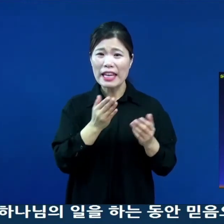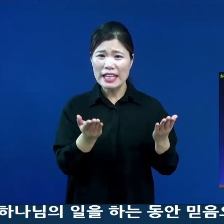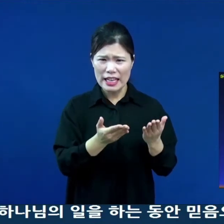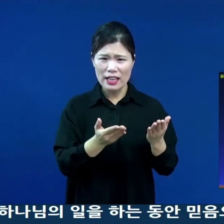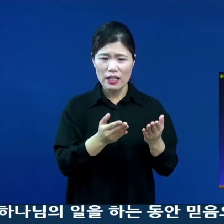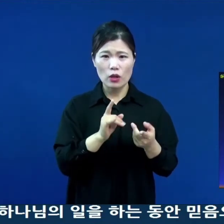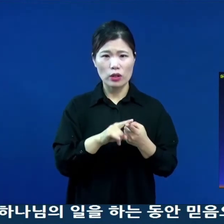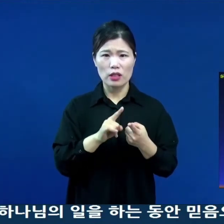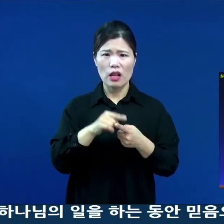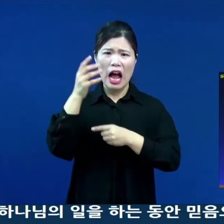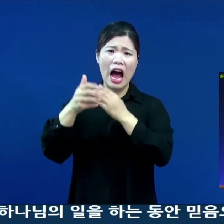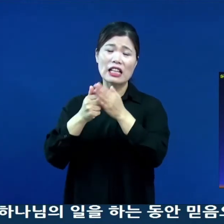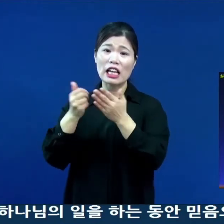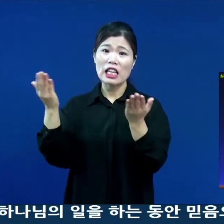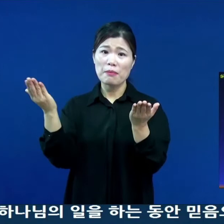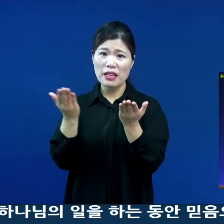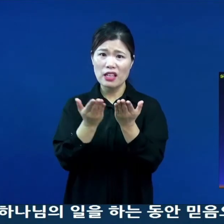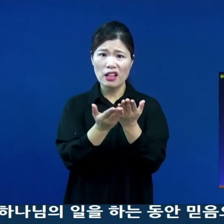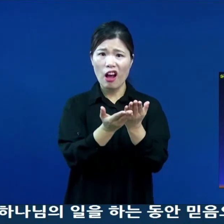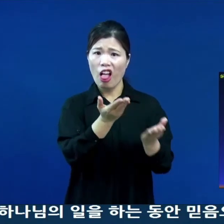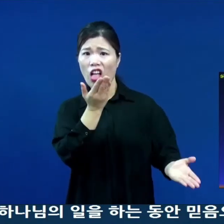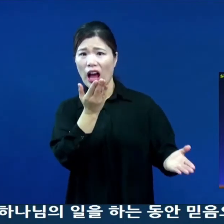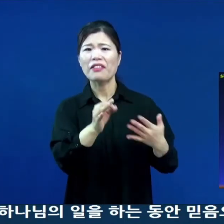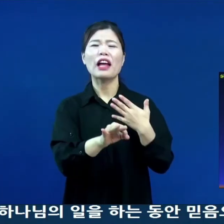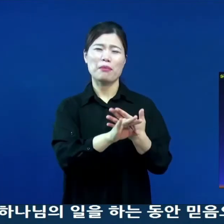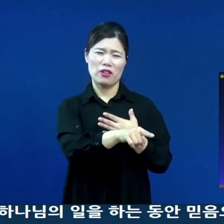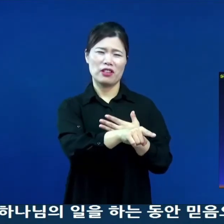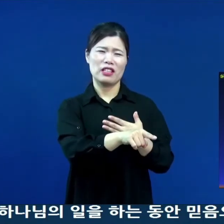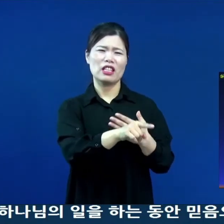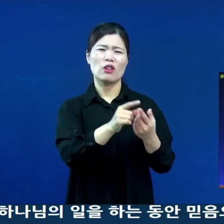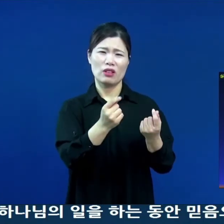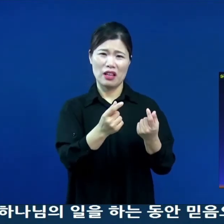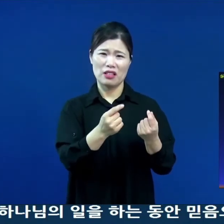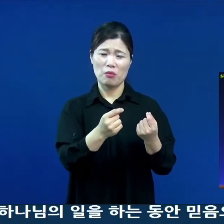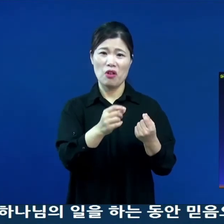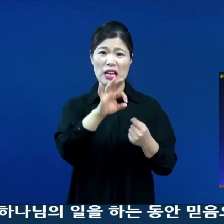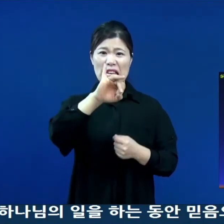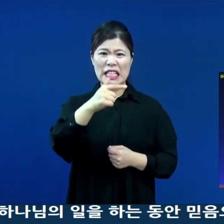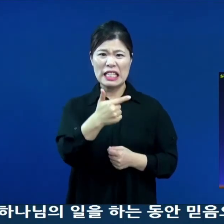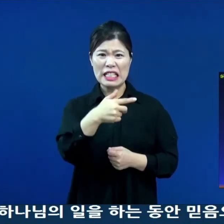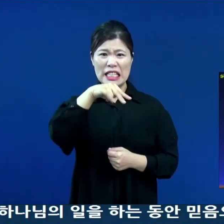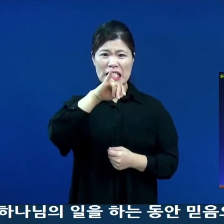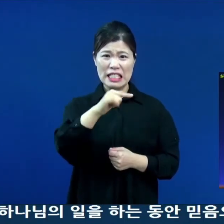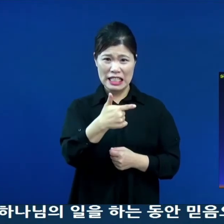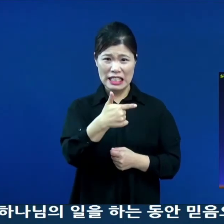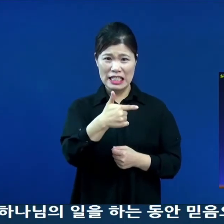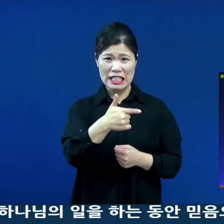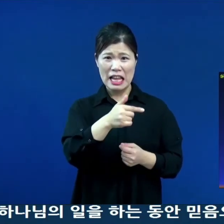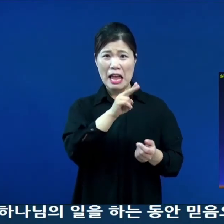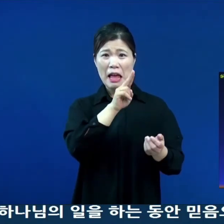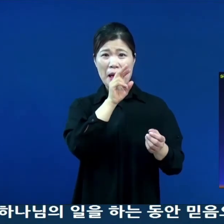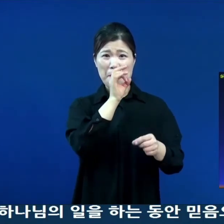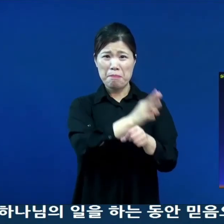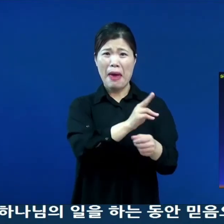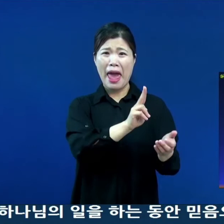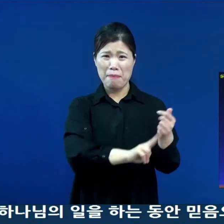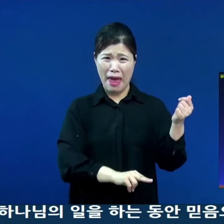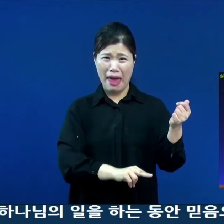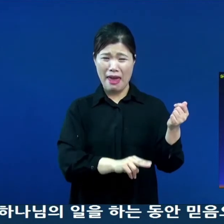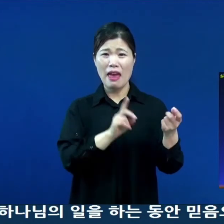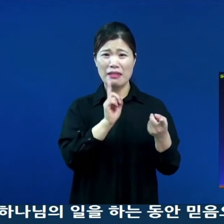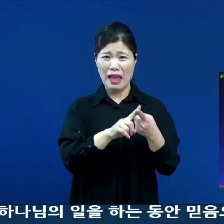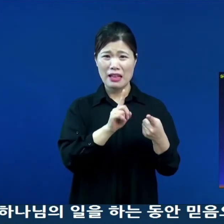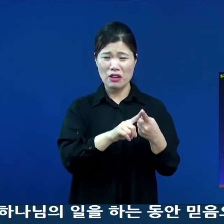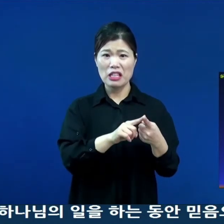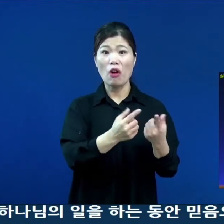교집합이 없는 일들을 하는 건 분명히 하나님의 일이 아닙니다. 인신매매 같은 거, 이런 거 하나님의 일 아니에요. 그런데 세상에